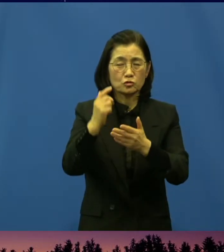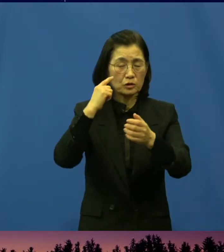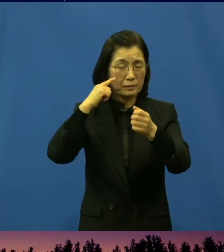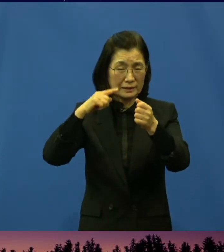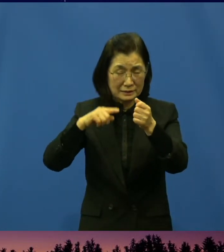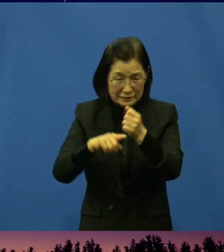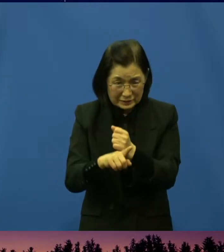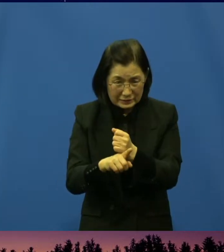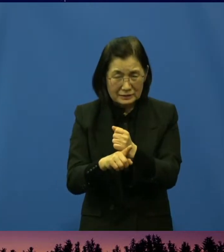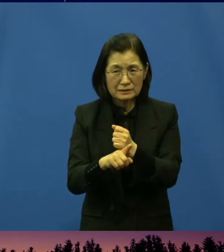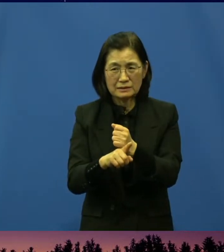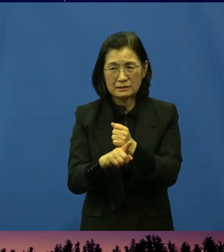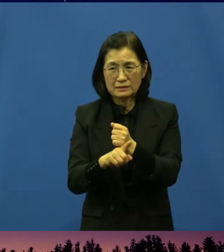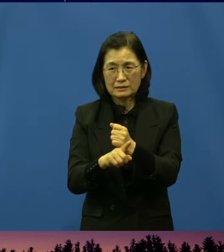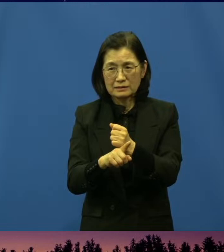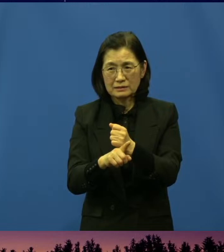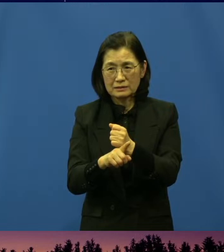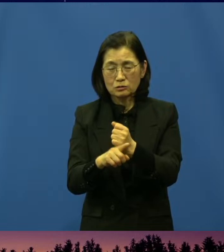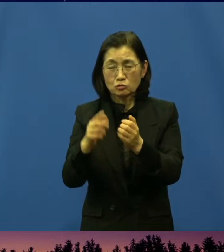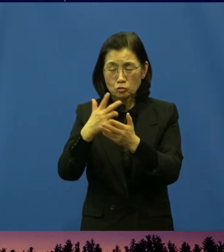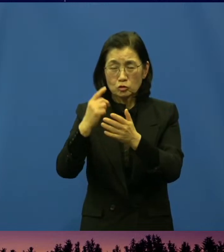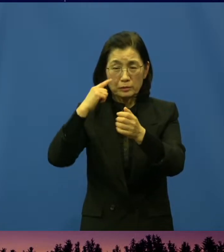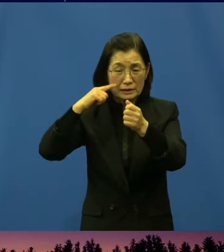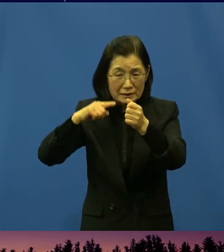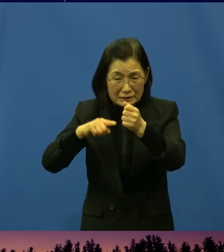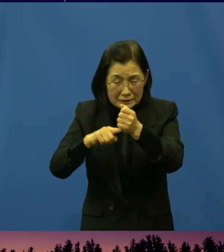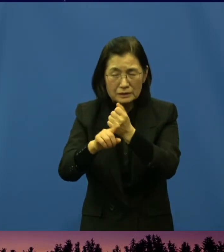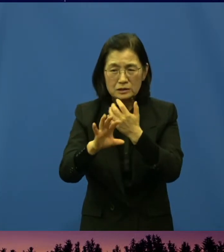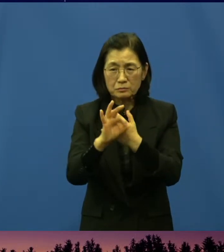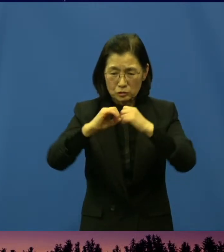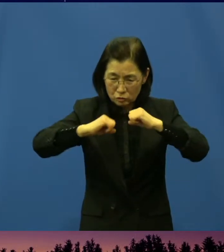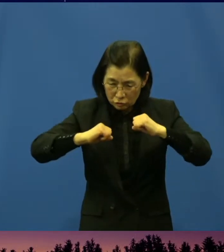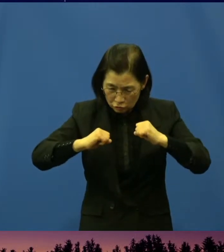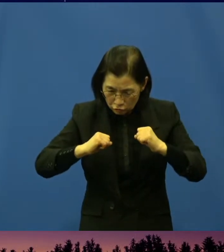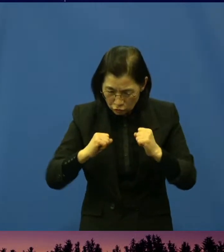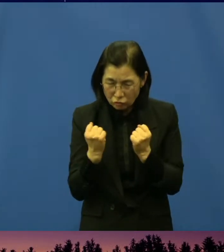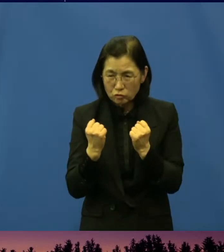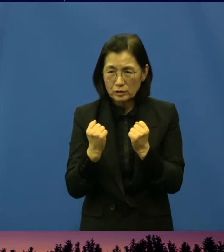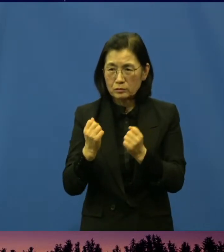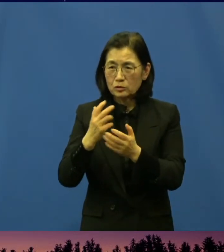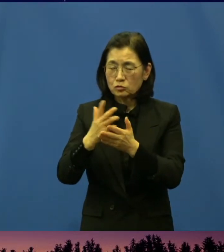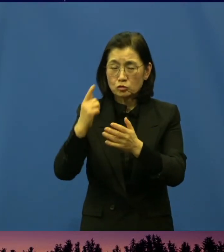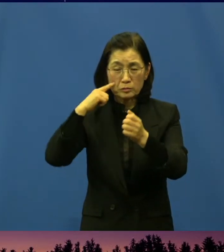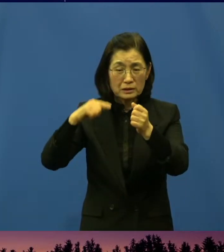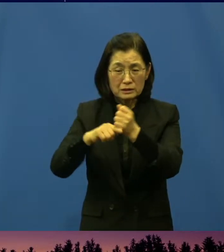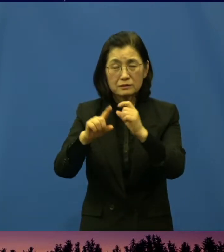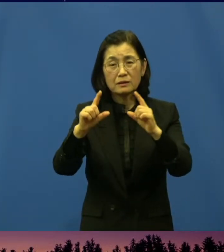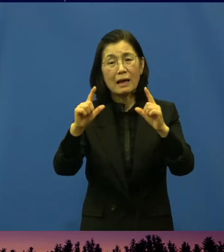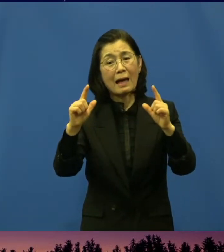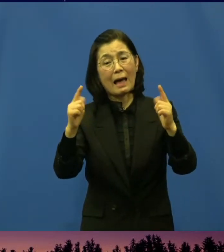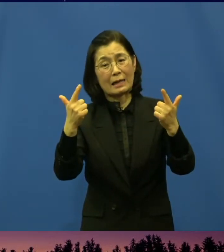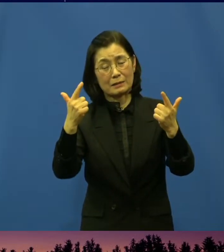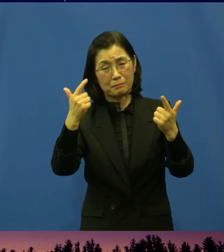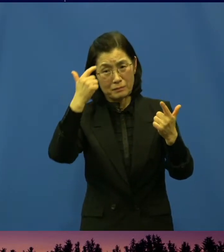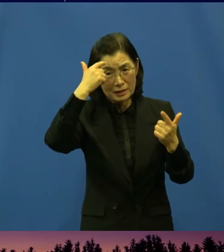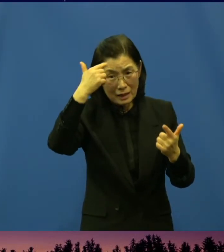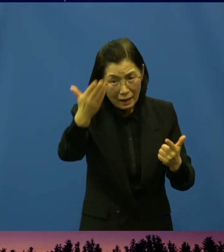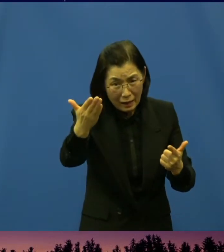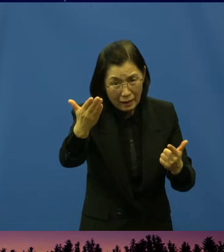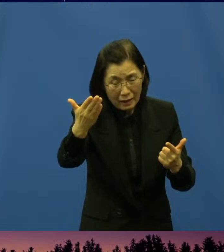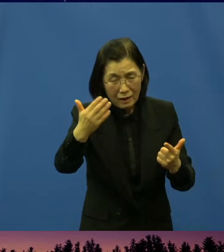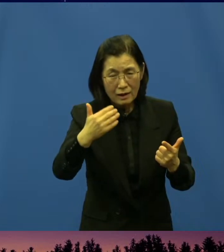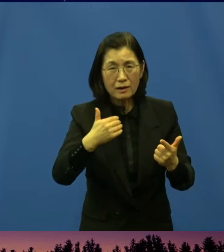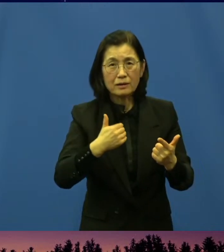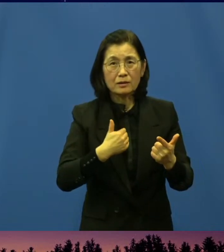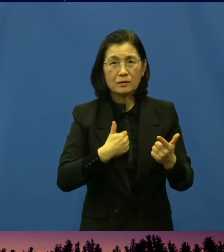뜻입니까? 그러면 하겠습니다. 뜻이 아닙니까? 그럼 난 하겠습니다. 천하 누가